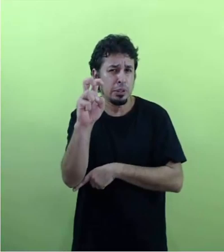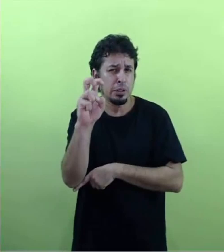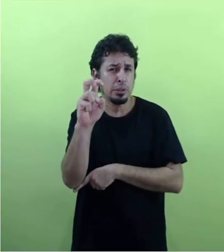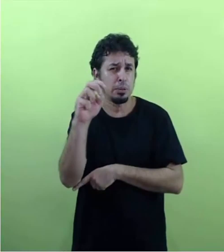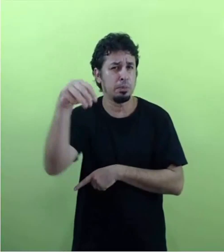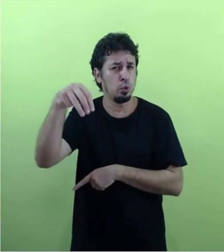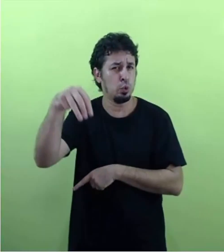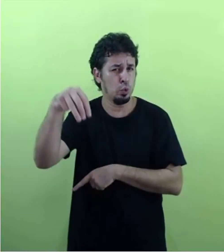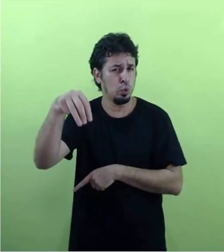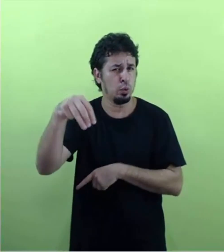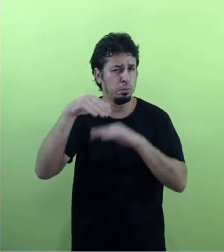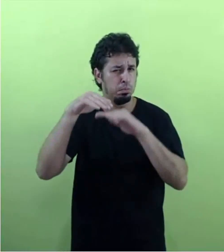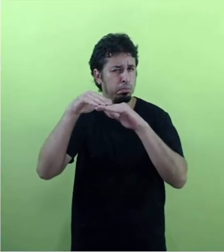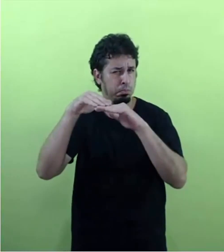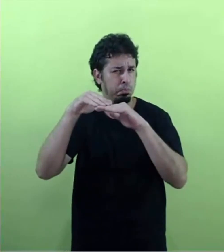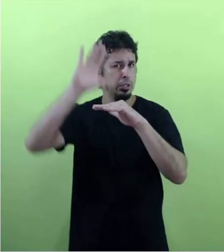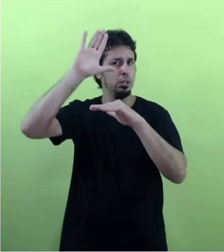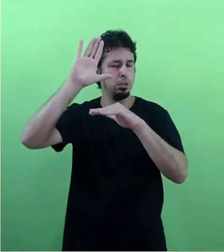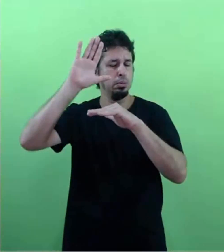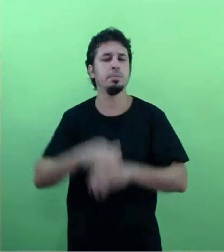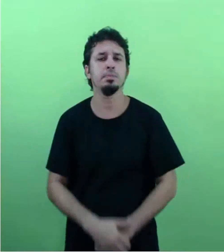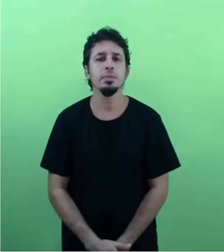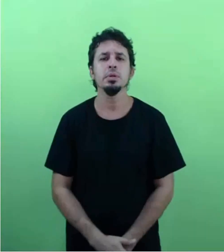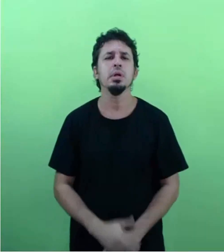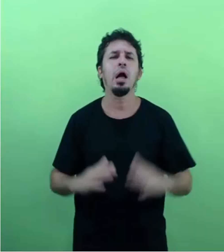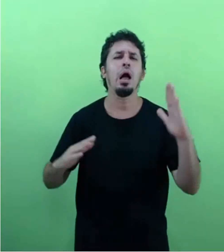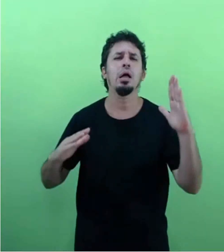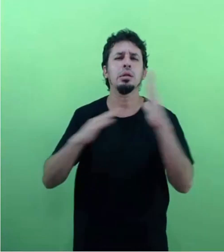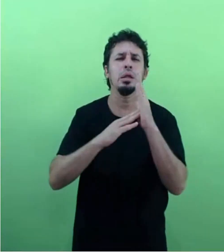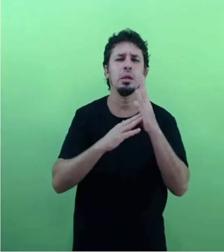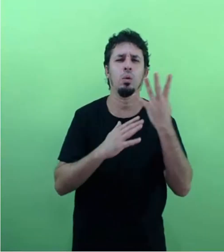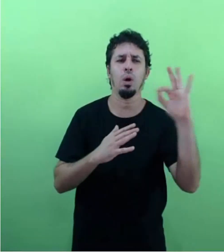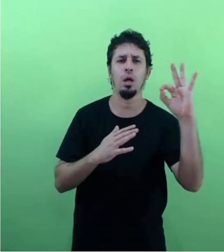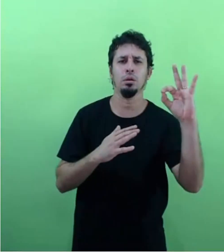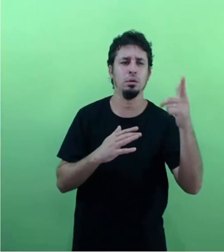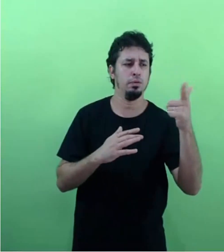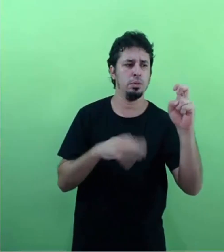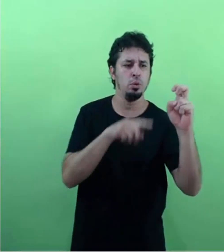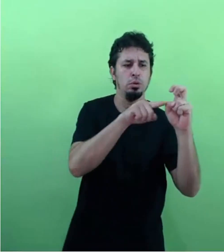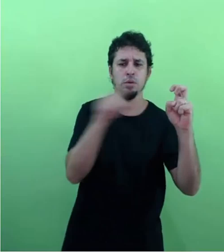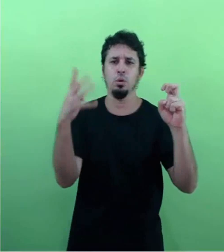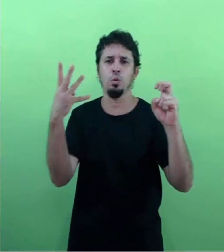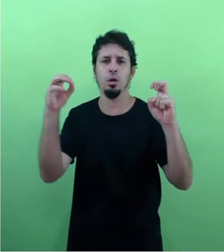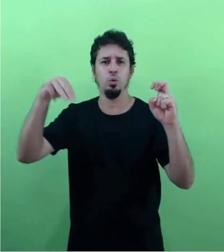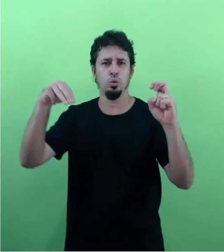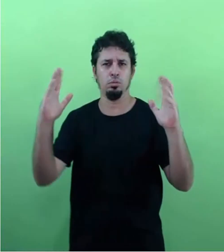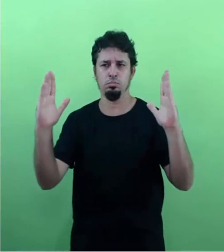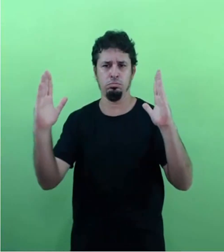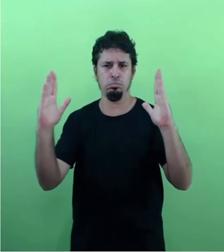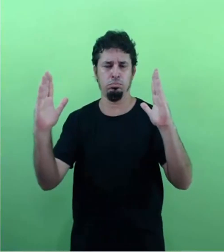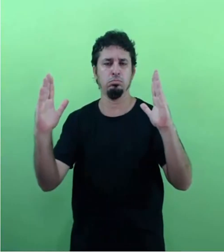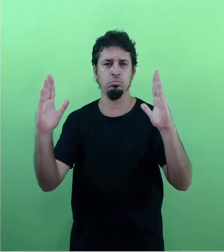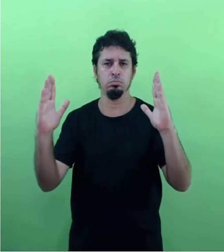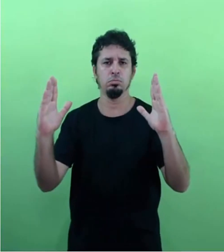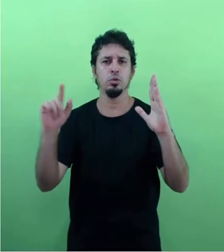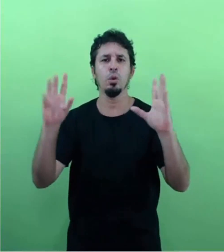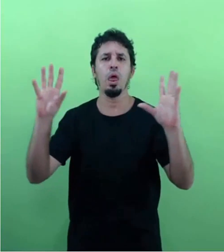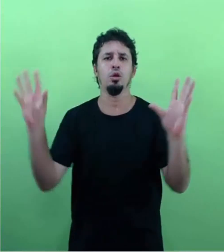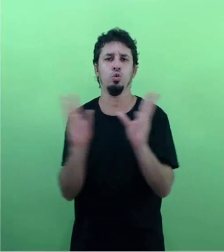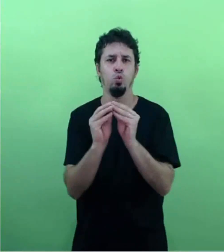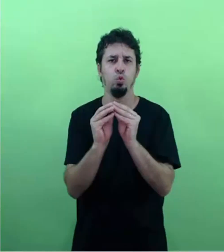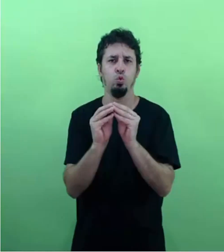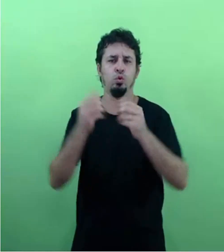de 25 metros 00 s 25 minutos, ao máximo de 40 metros 00 s